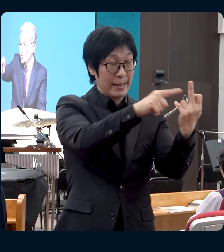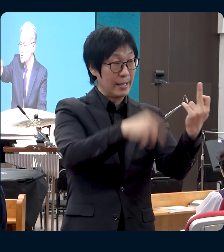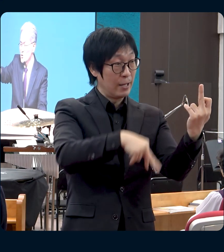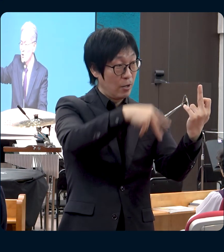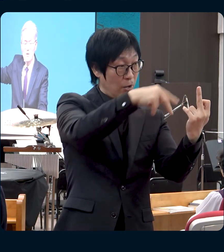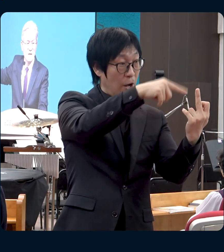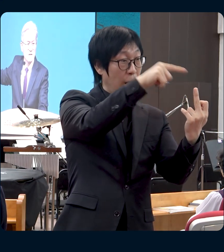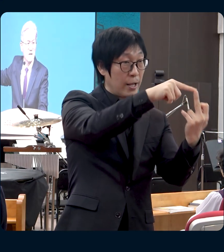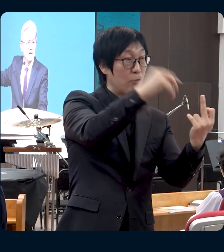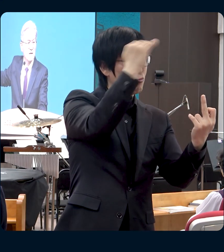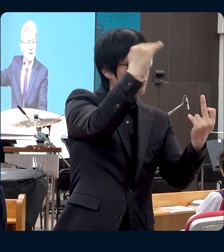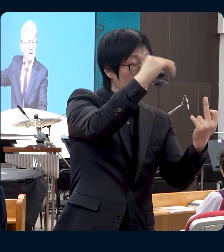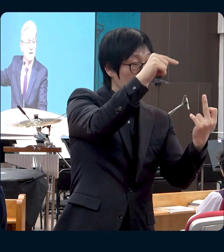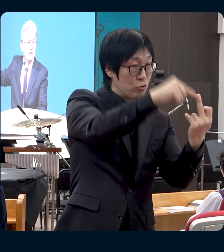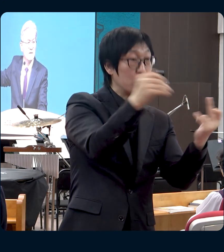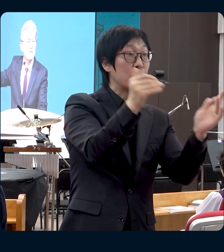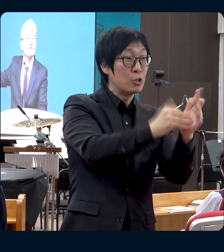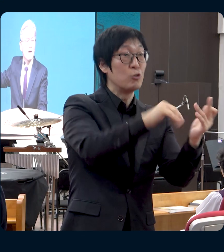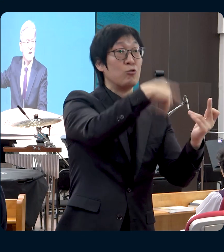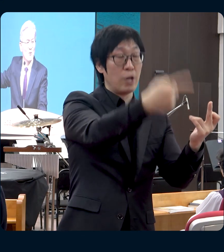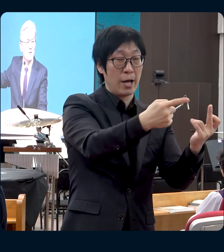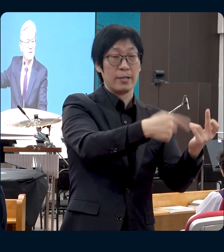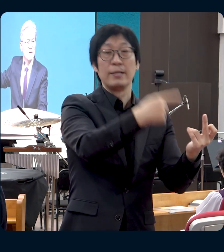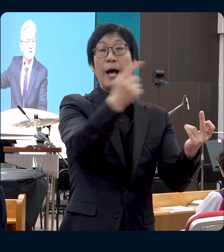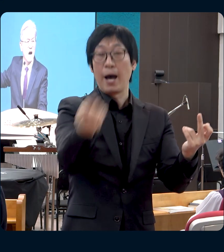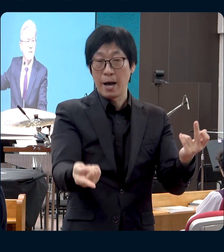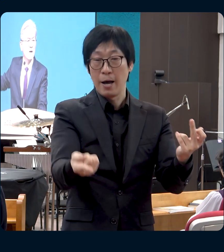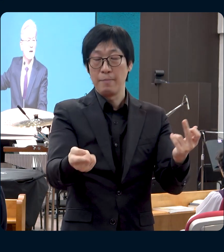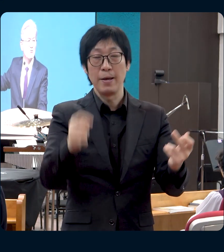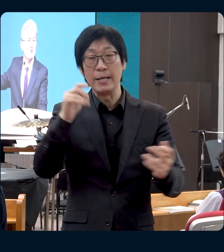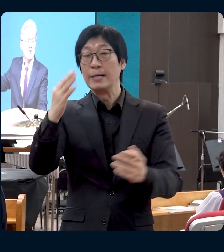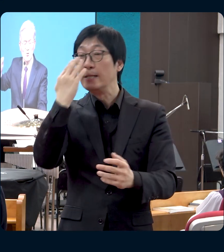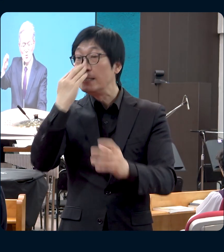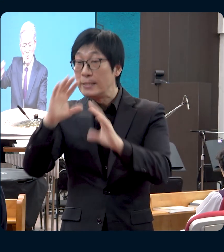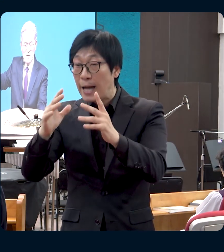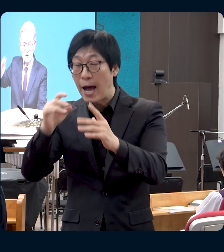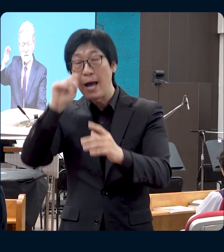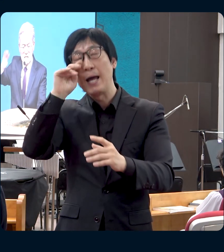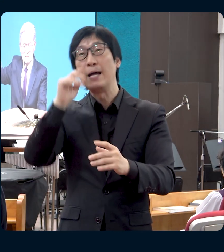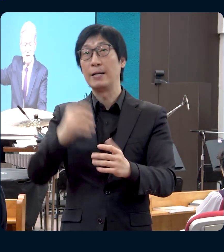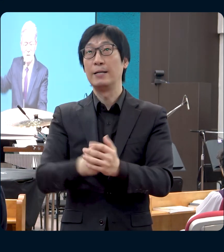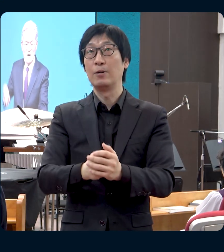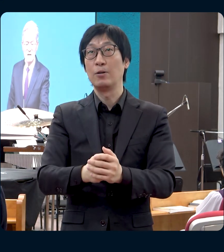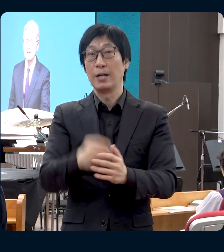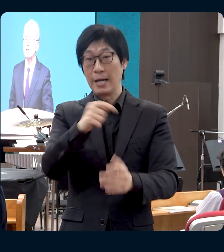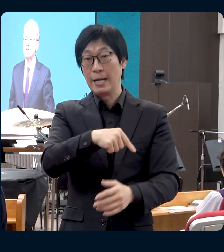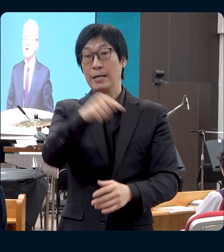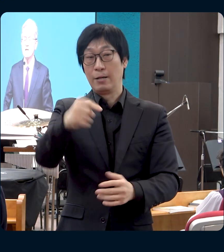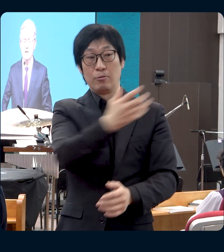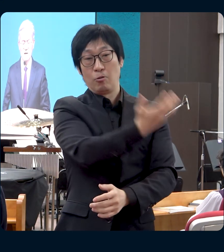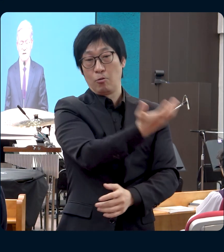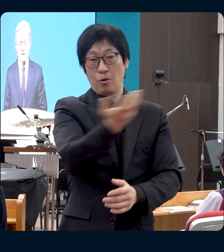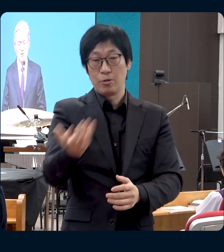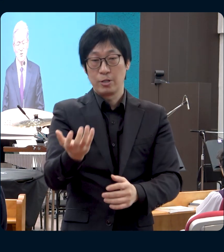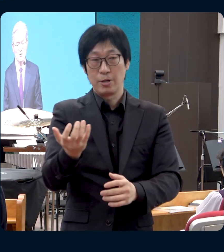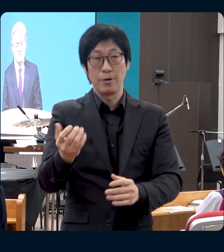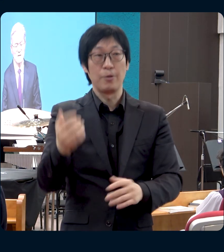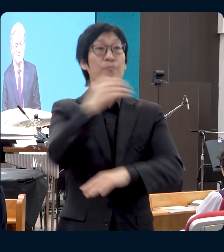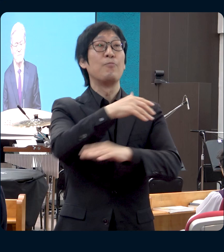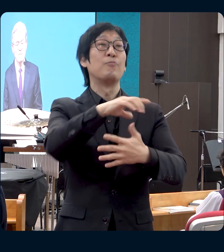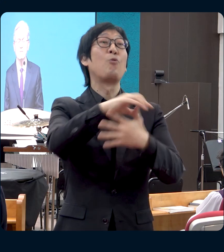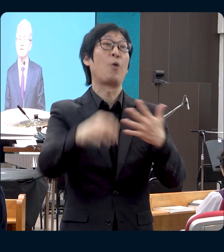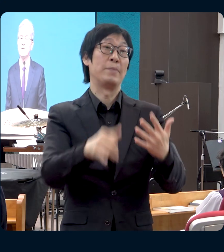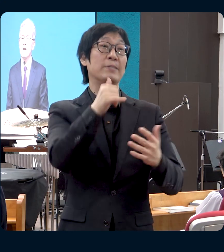반도를 거쳐서 이제 이스라엘로 타바라는 국경을 통과해서 이스라엘로 가는 그러한